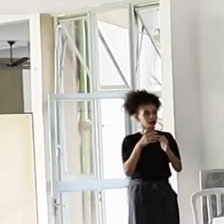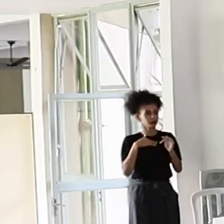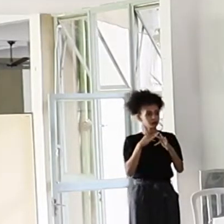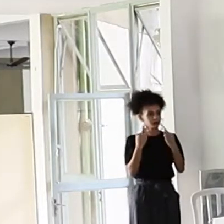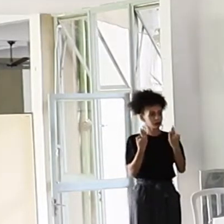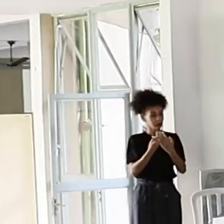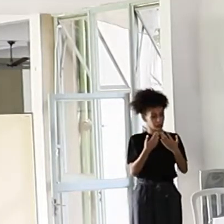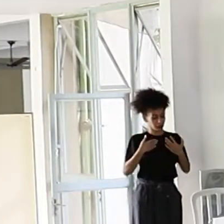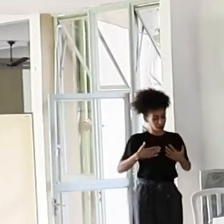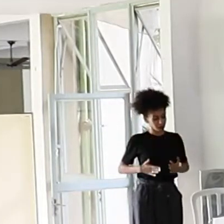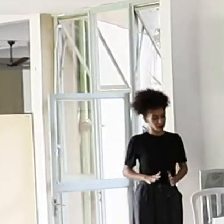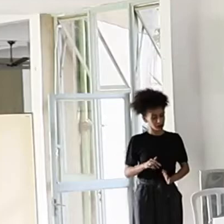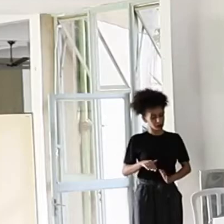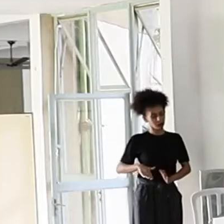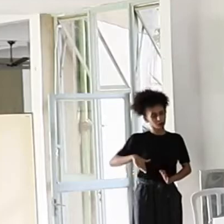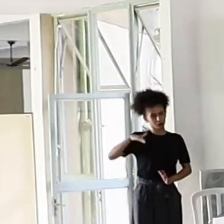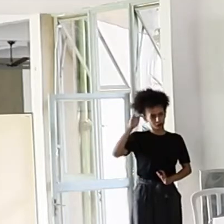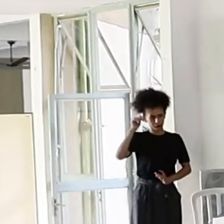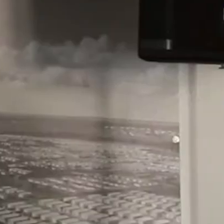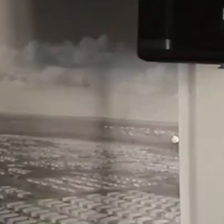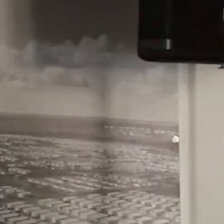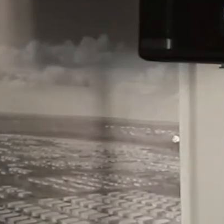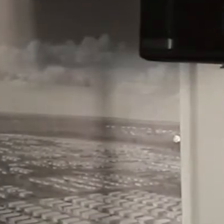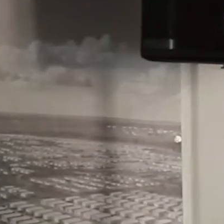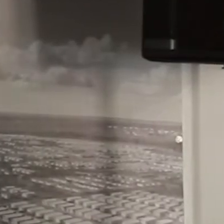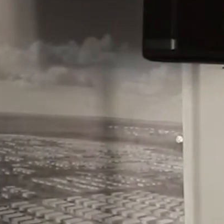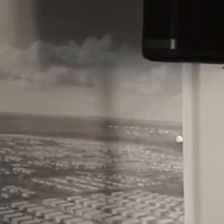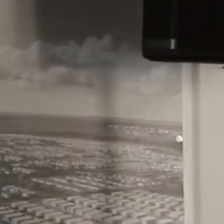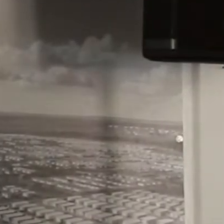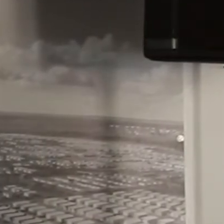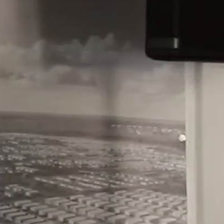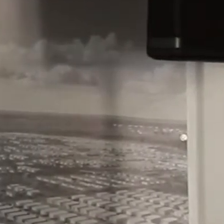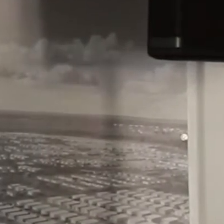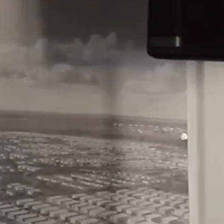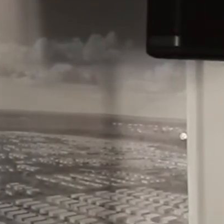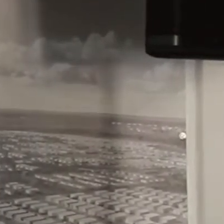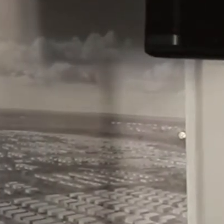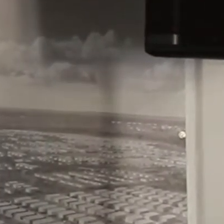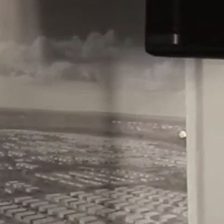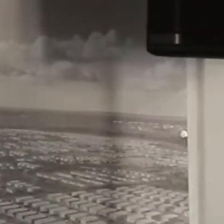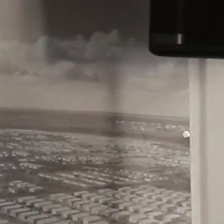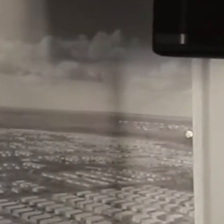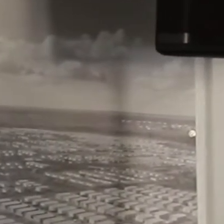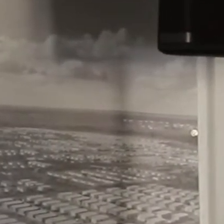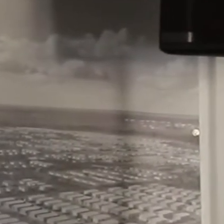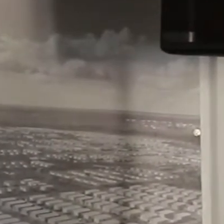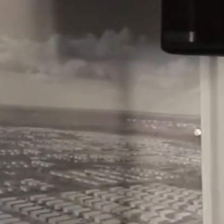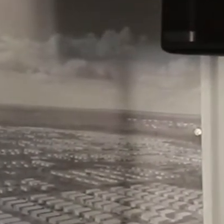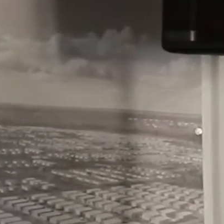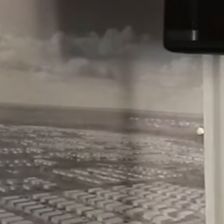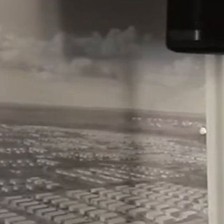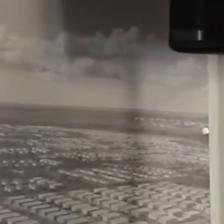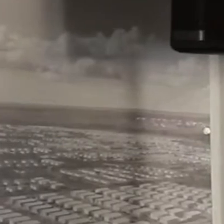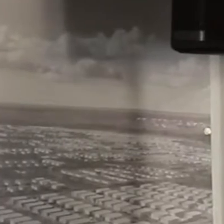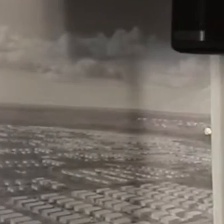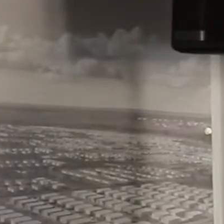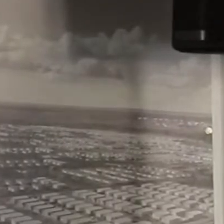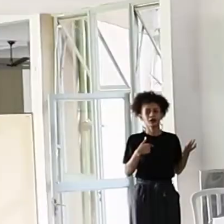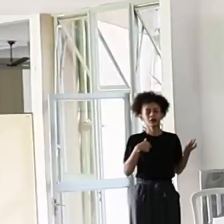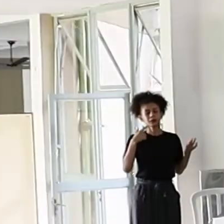eu nasci aqui no Guará nasci só criado aqui vai aqui muito Muitas das vezes ainda não vermelha Oi e